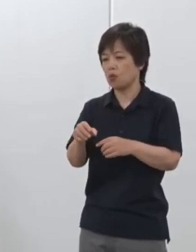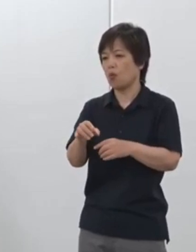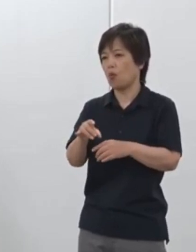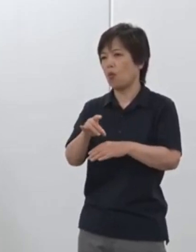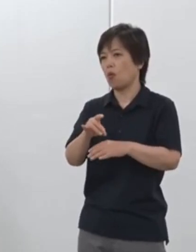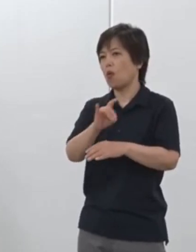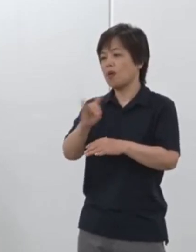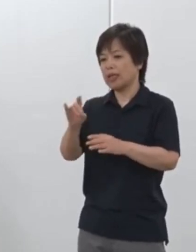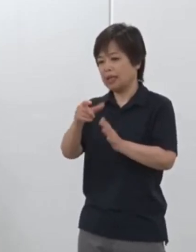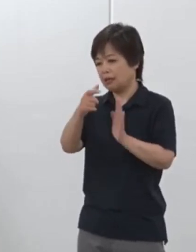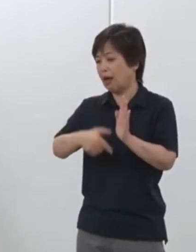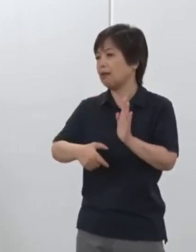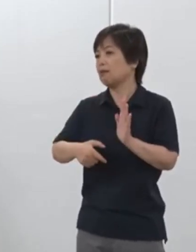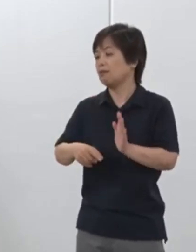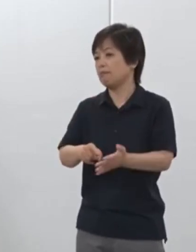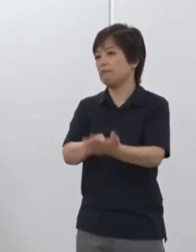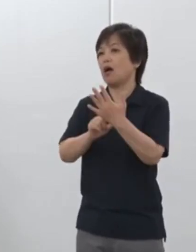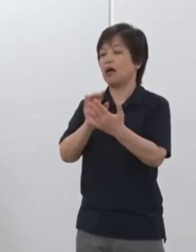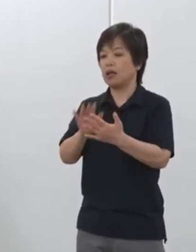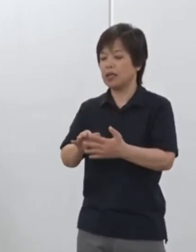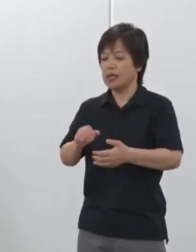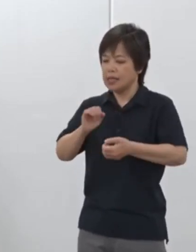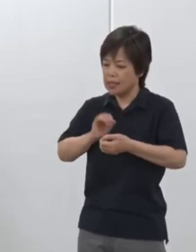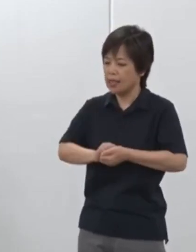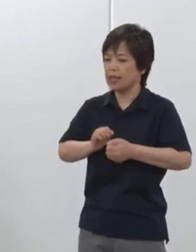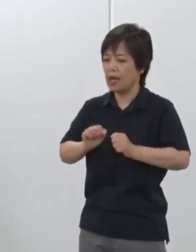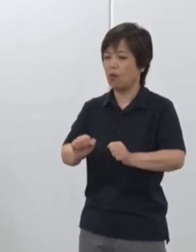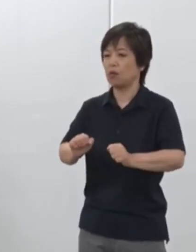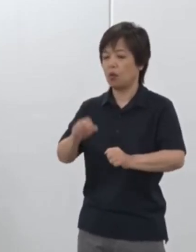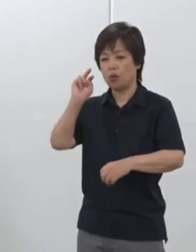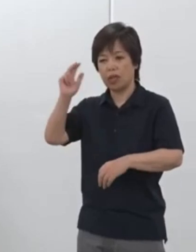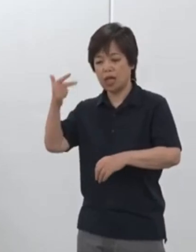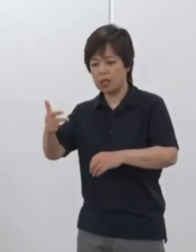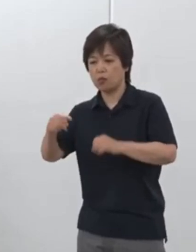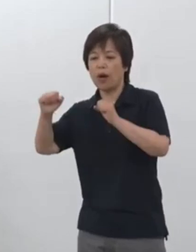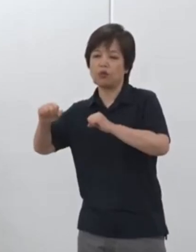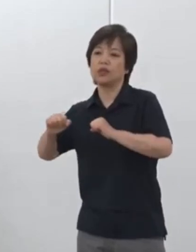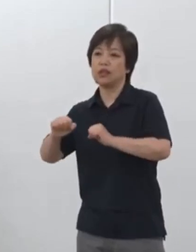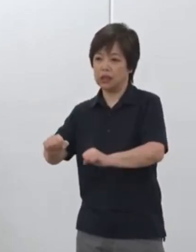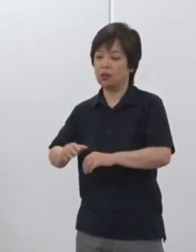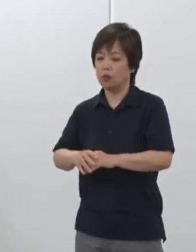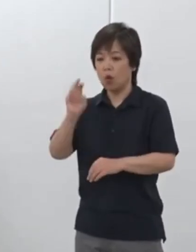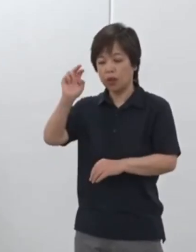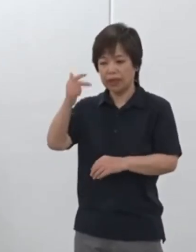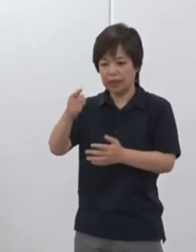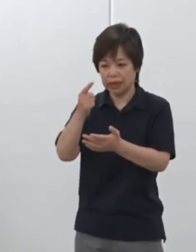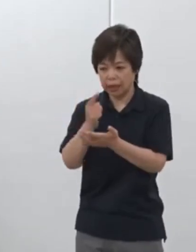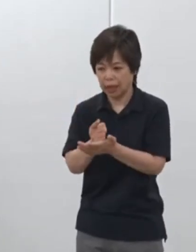して、これはぜひやろうということを大阪市としても確認してました。おそらくですがこれ大阪市だけじゃなく